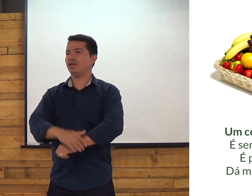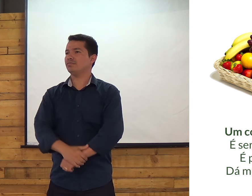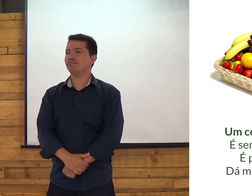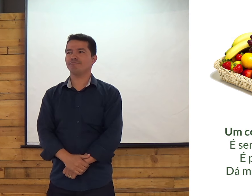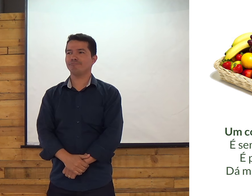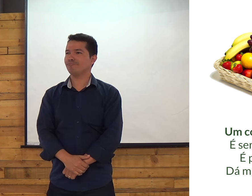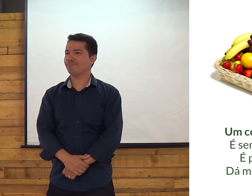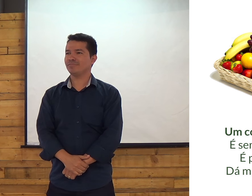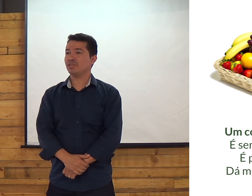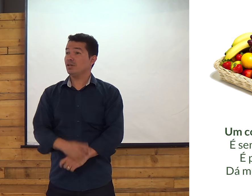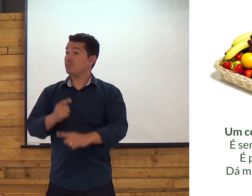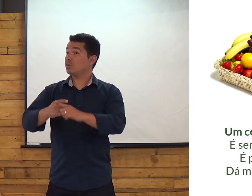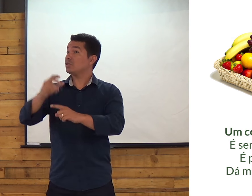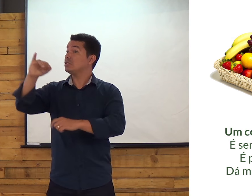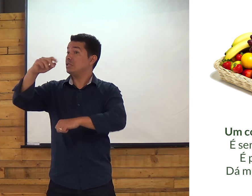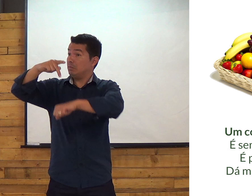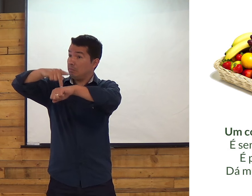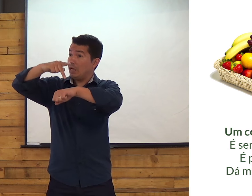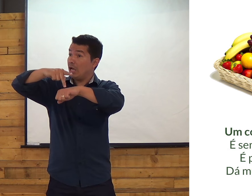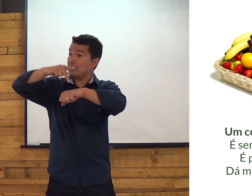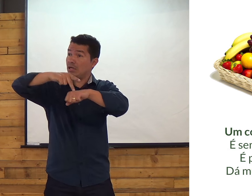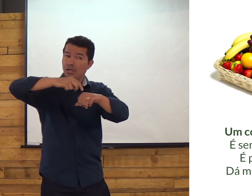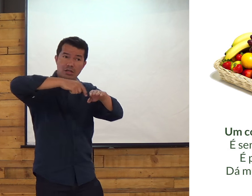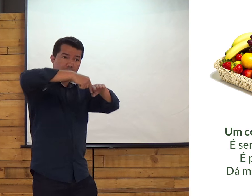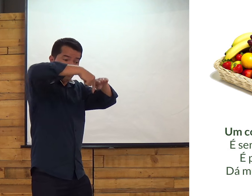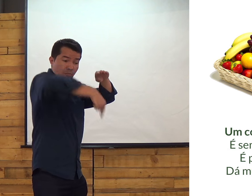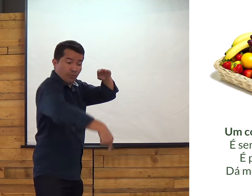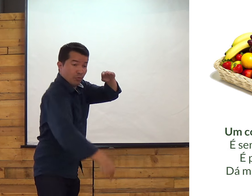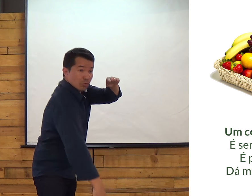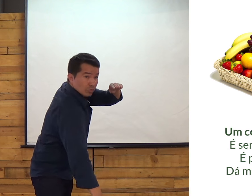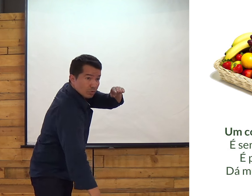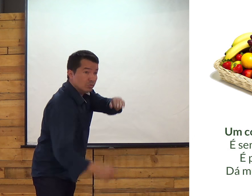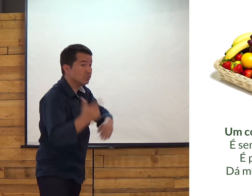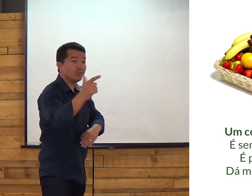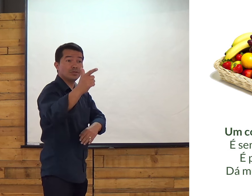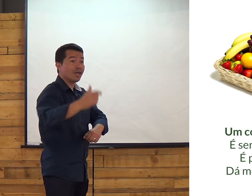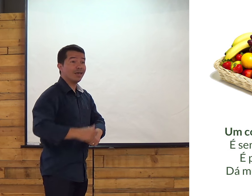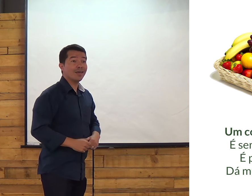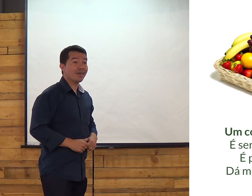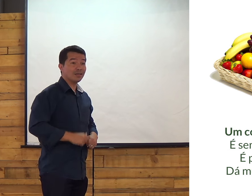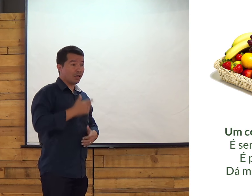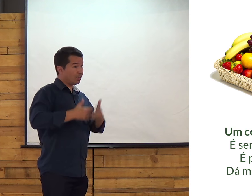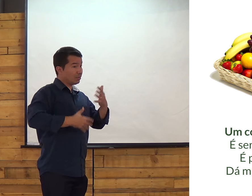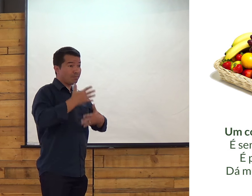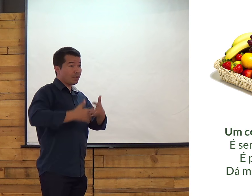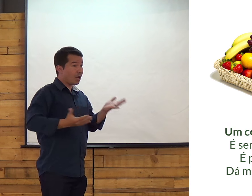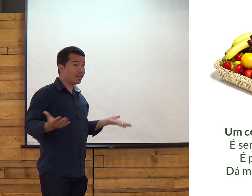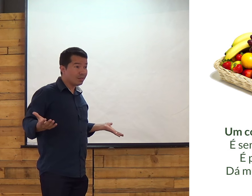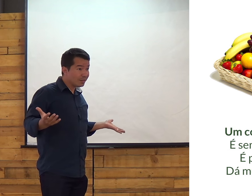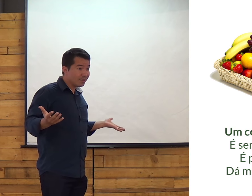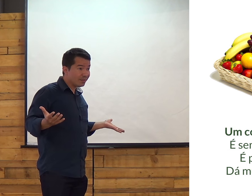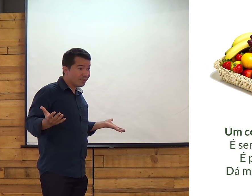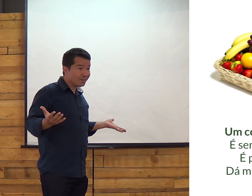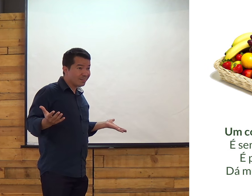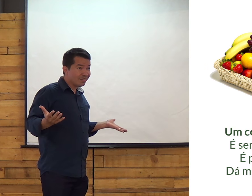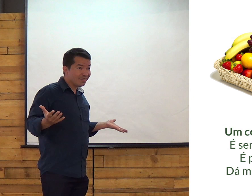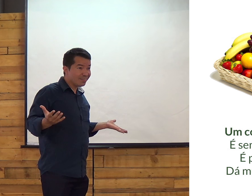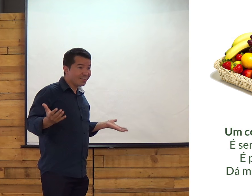Não pode ser um terreno de pedras. Sabe? Porque a pedra não tem profundidade, ela atrapalha, ela